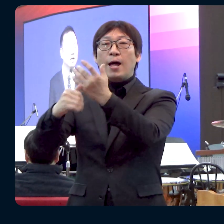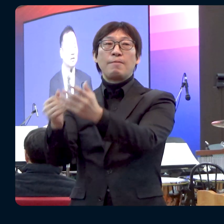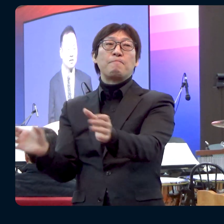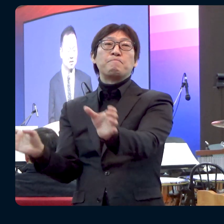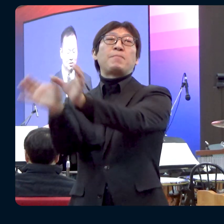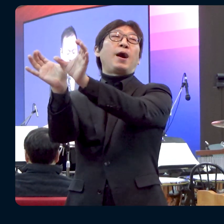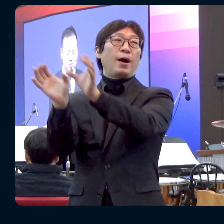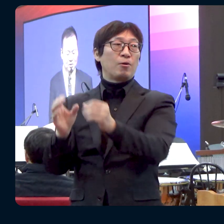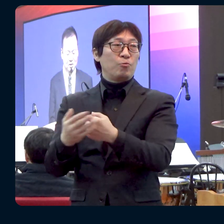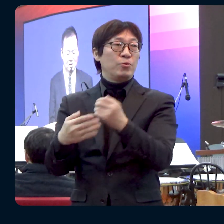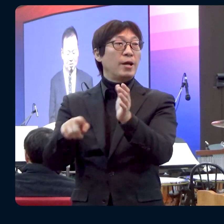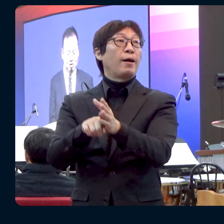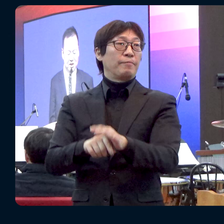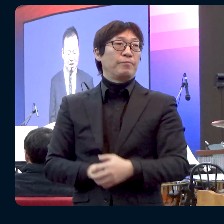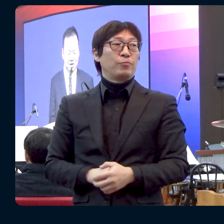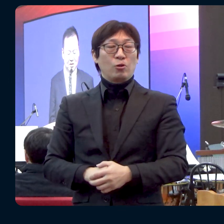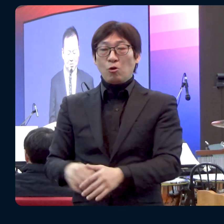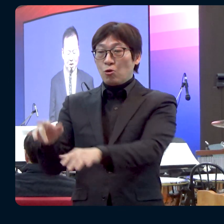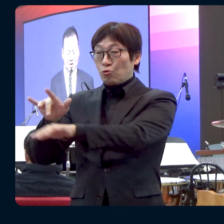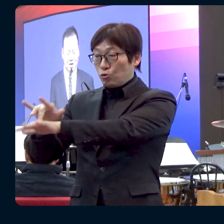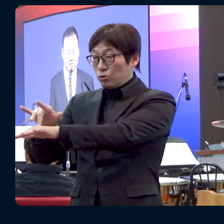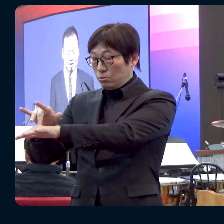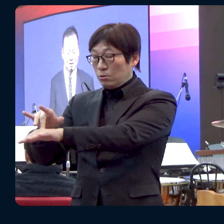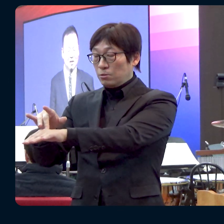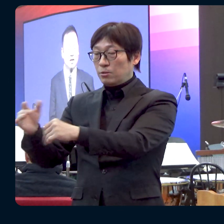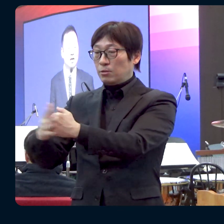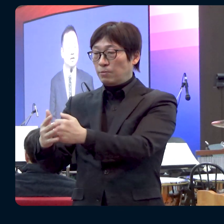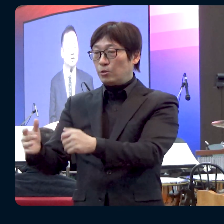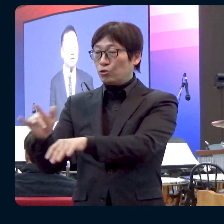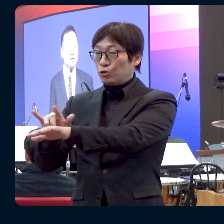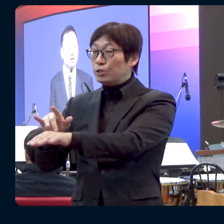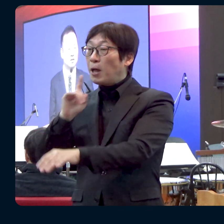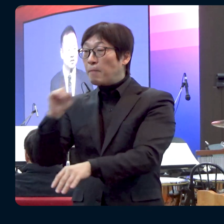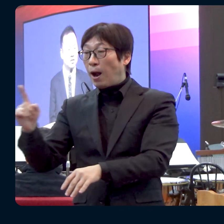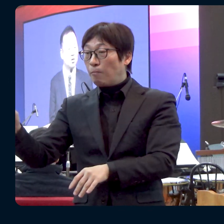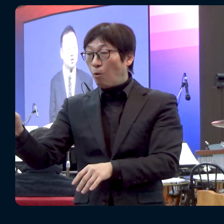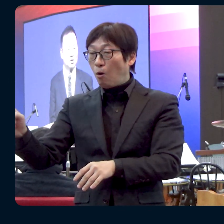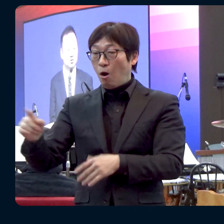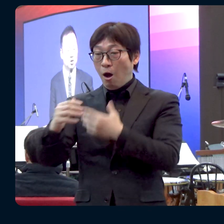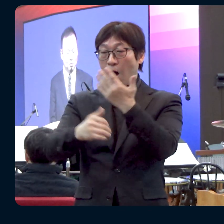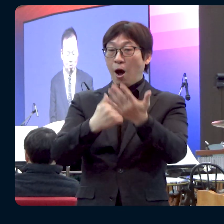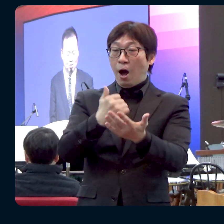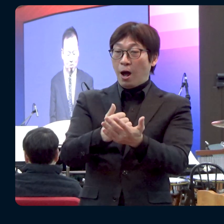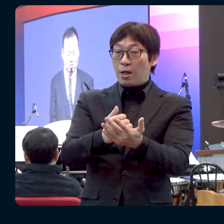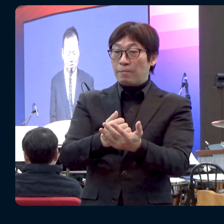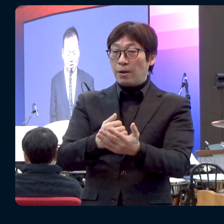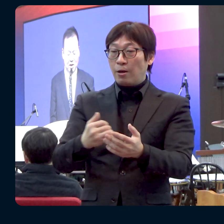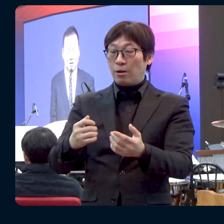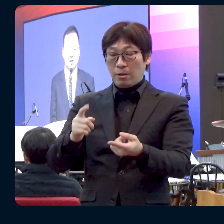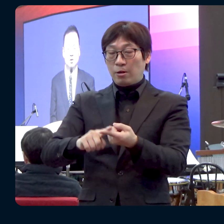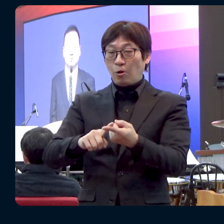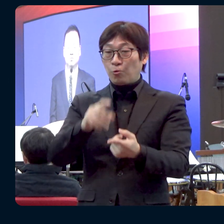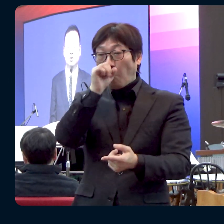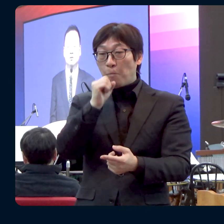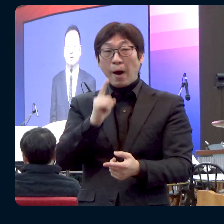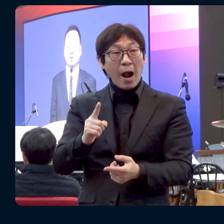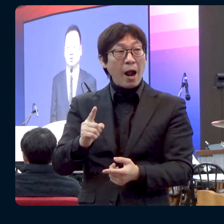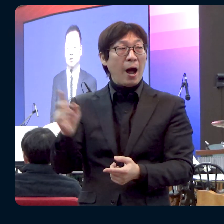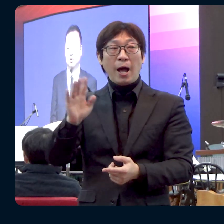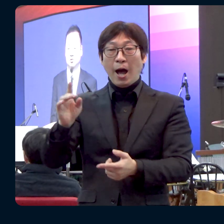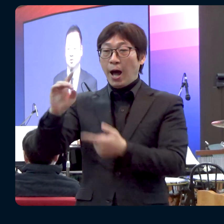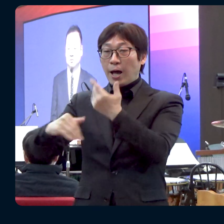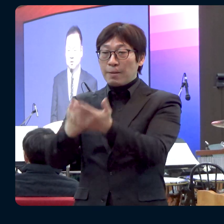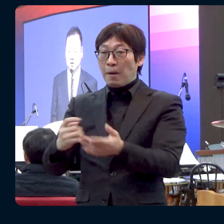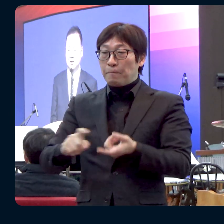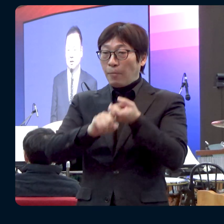귀신이 어떤 말을 할지라도 귀신이기 때문에 그의 말은 하나님께 대한 증언이 될 수가 없고 하나님을